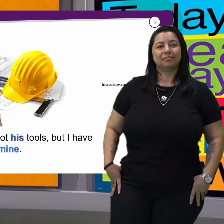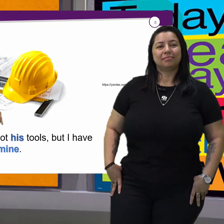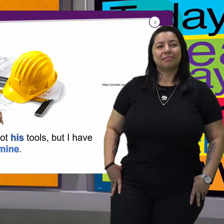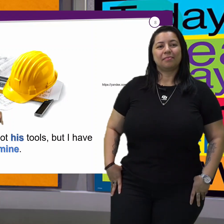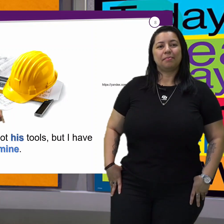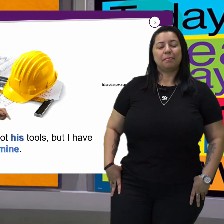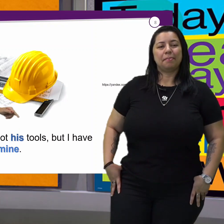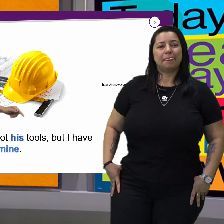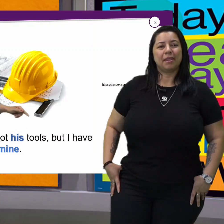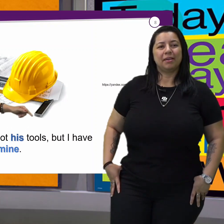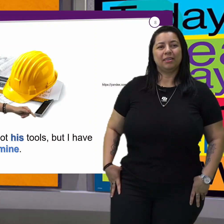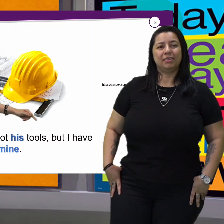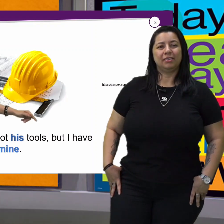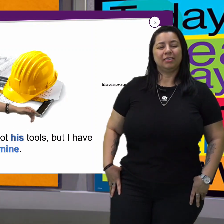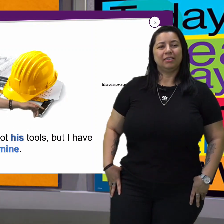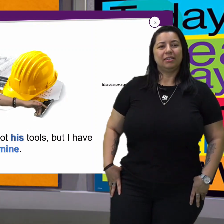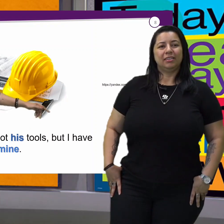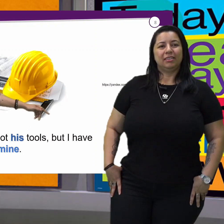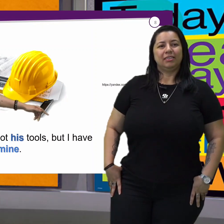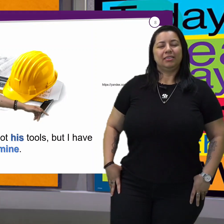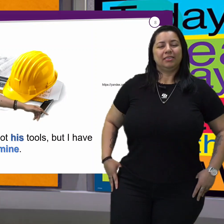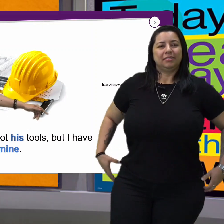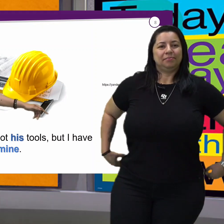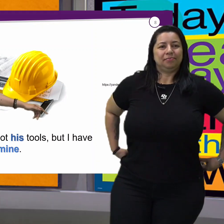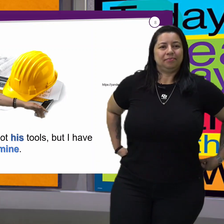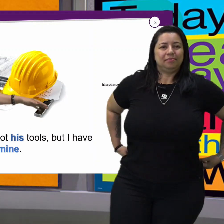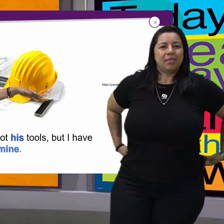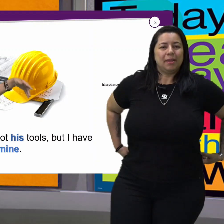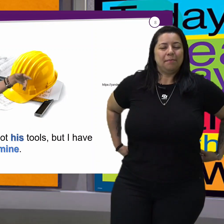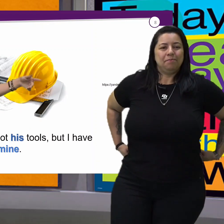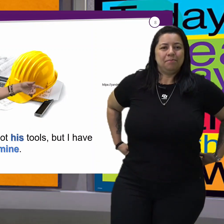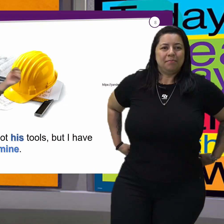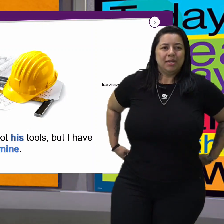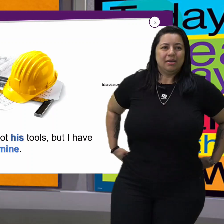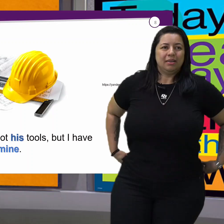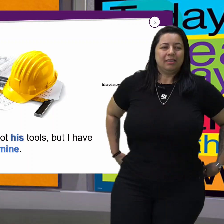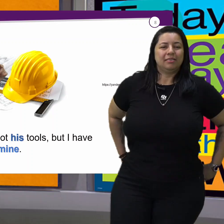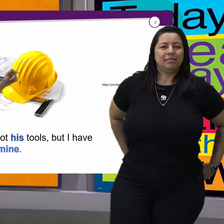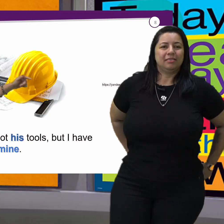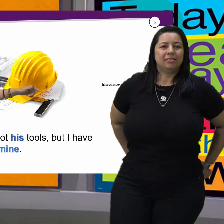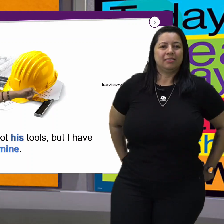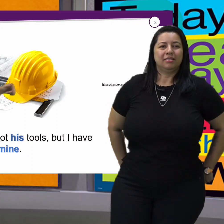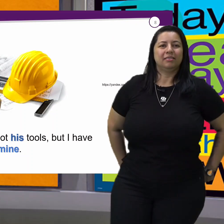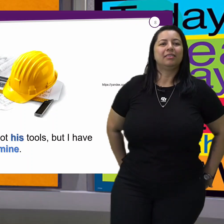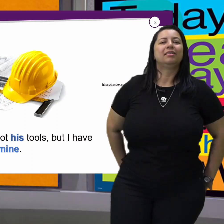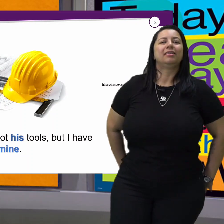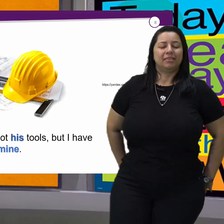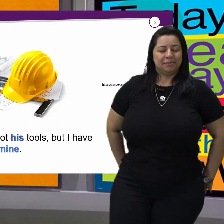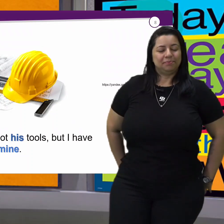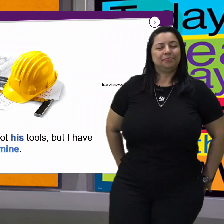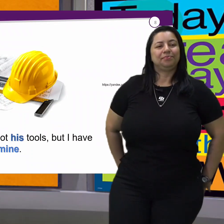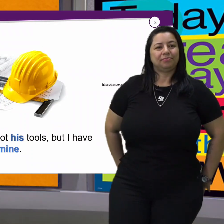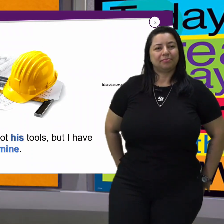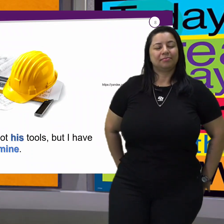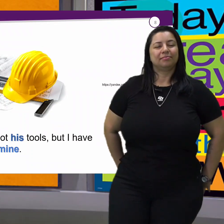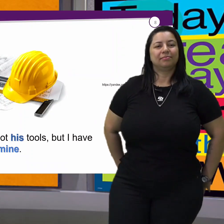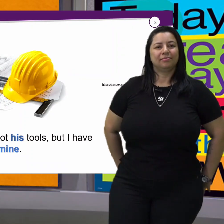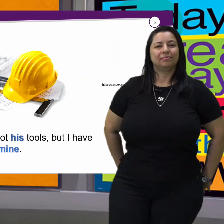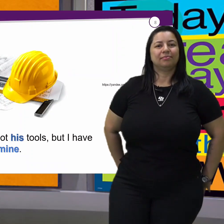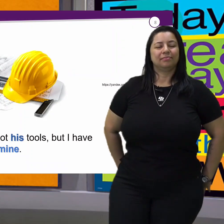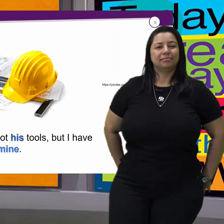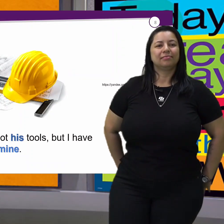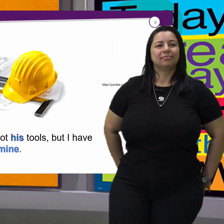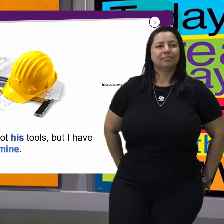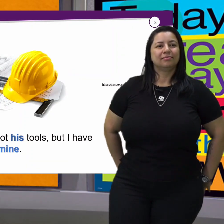ferramentas dele. Aí eu tenho aqui uma vírgula, um contraste com but mais I have mine. Ou seja, mais eu